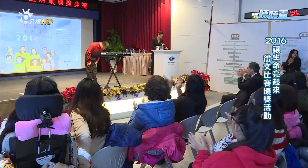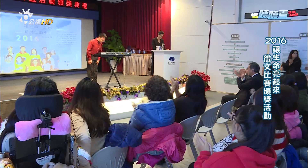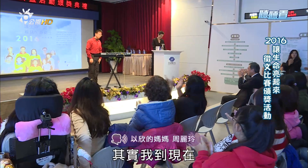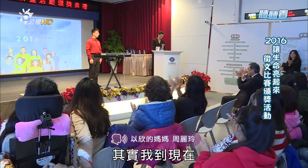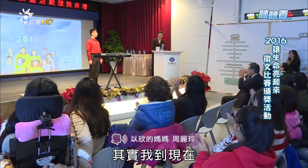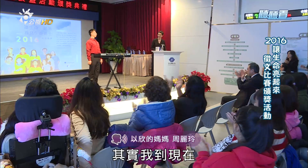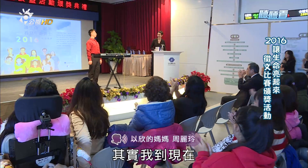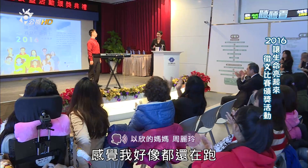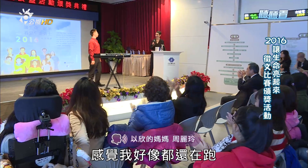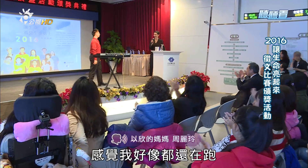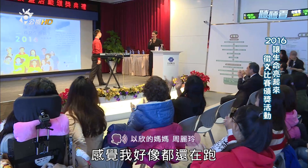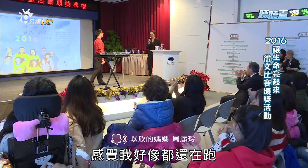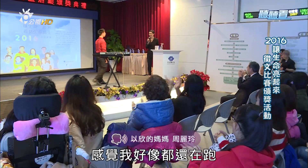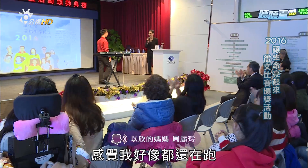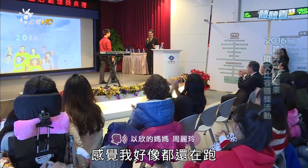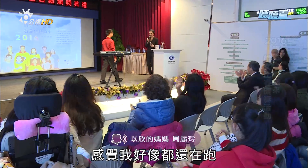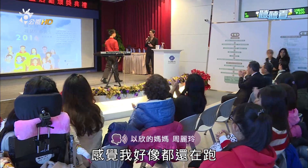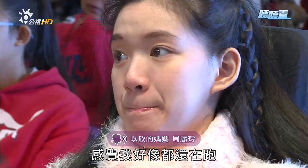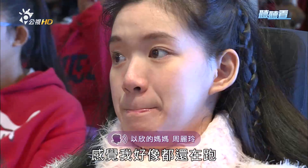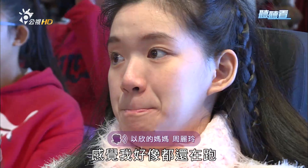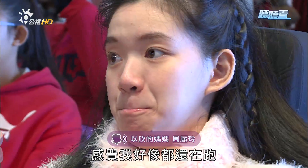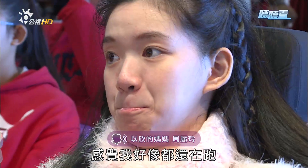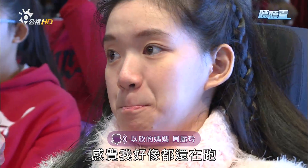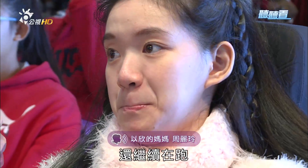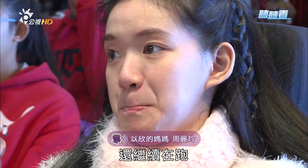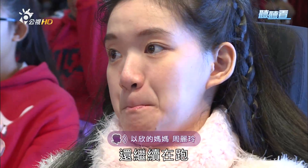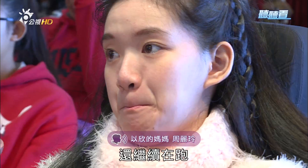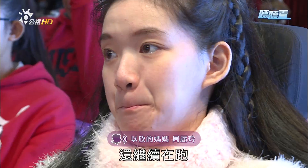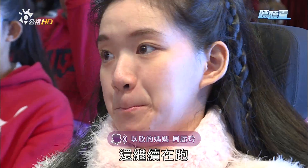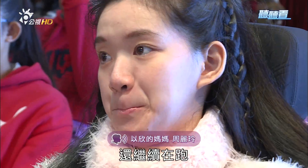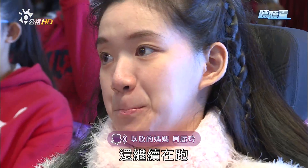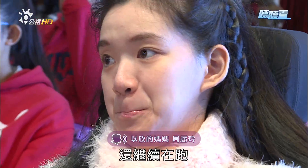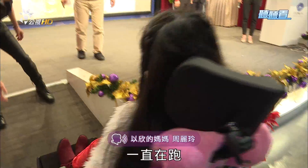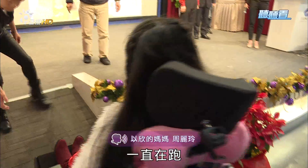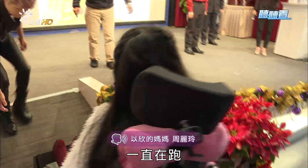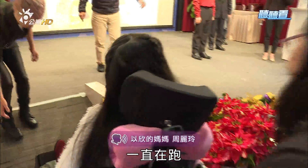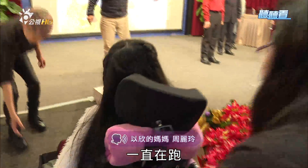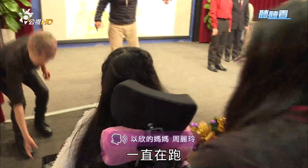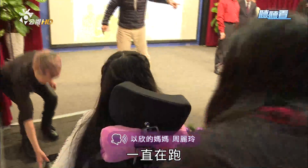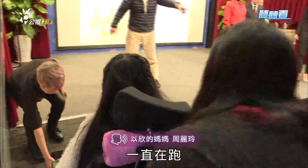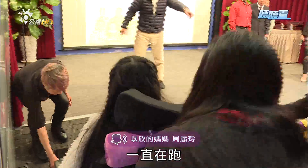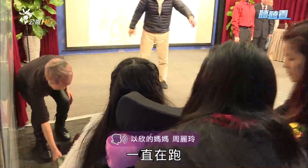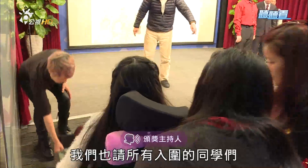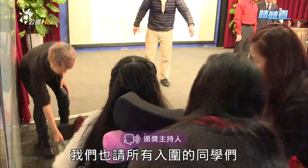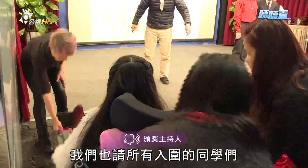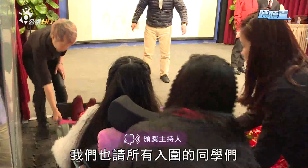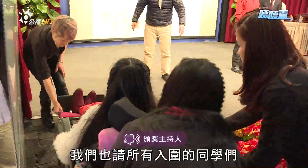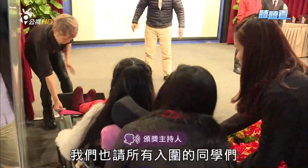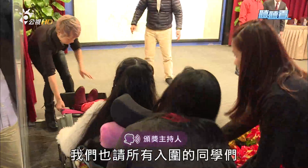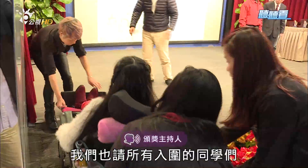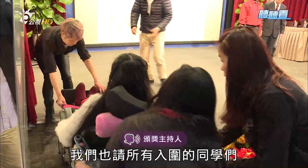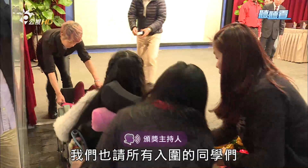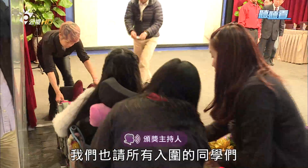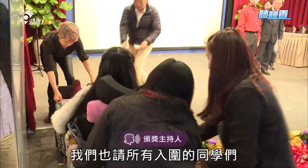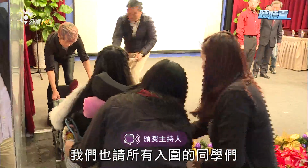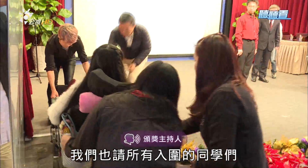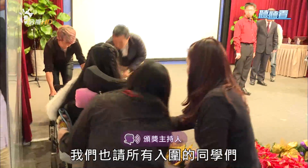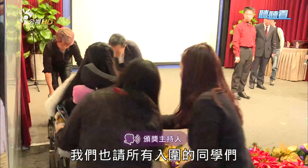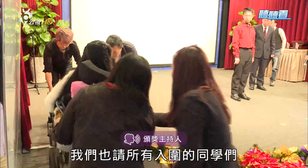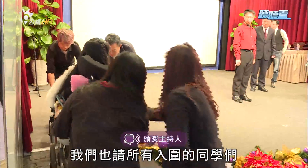其实我到现在感觉我好像都还在跑，哎，还继续在跑，一直在跑。 那我们也请所有入围的